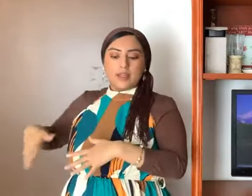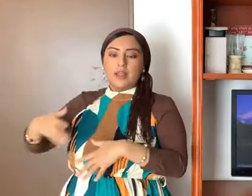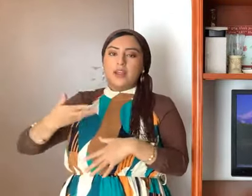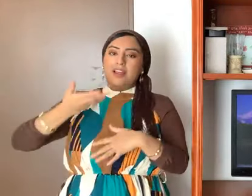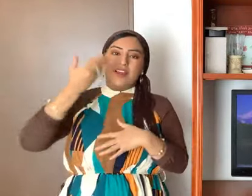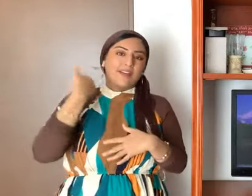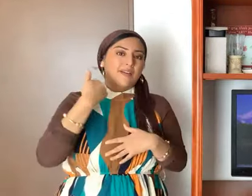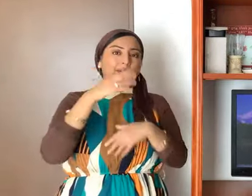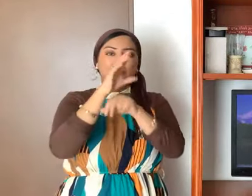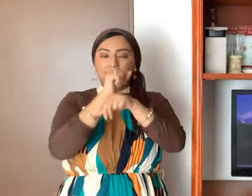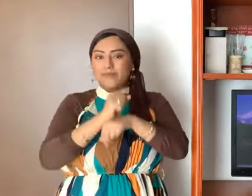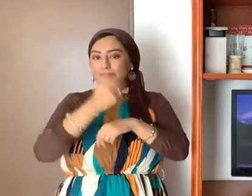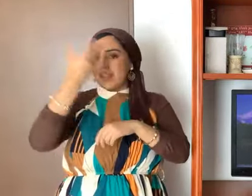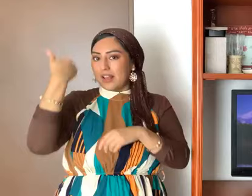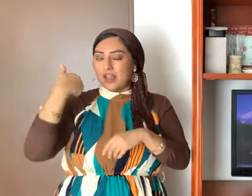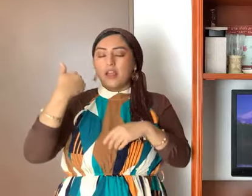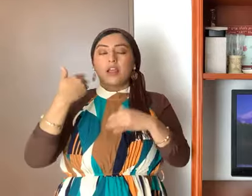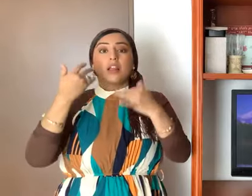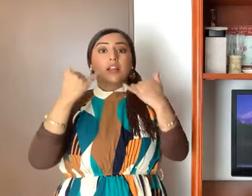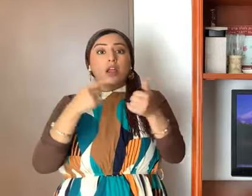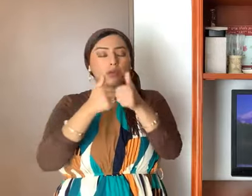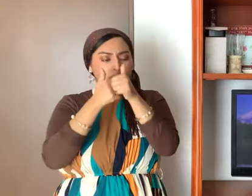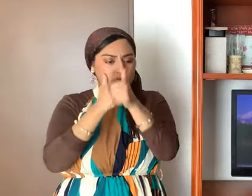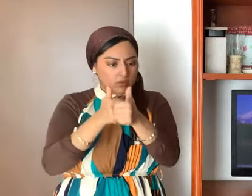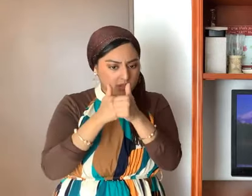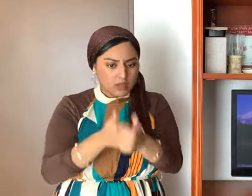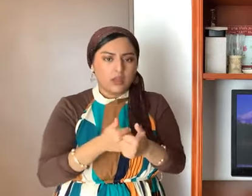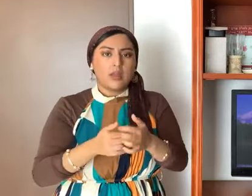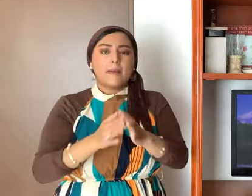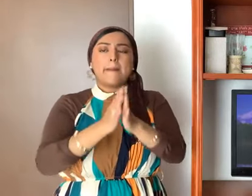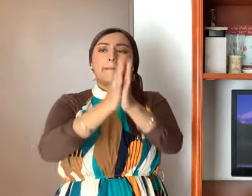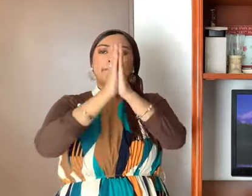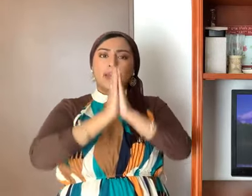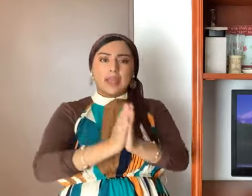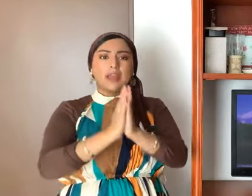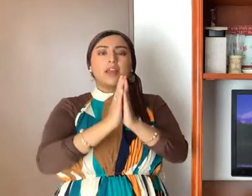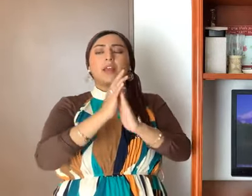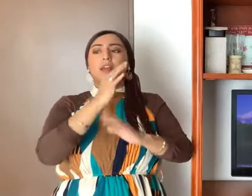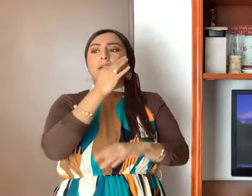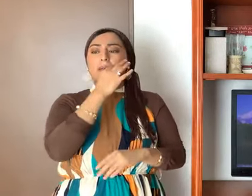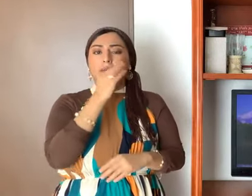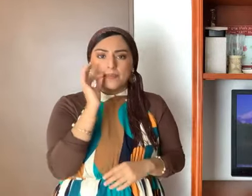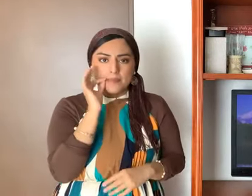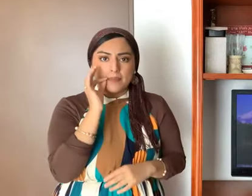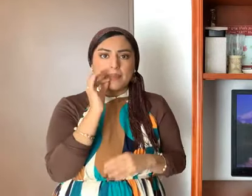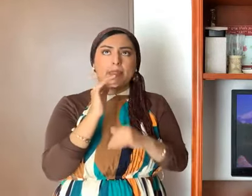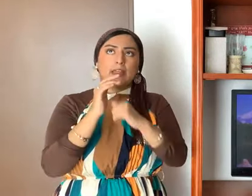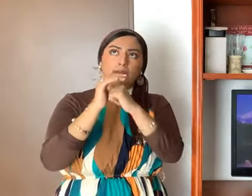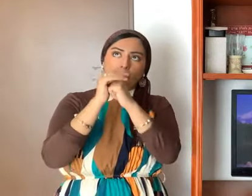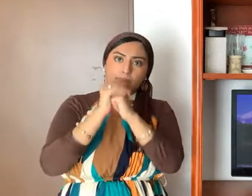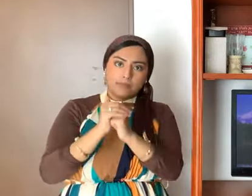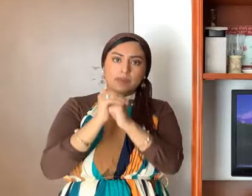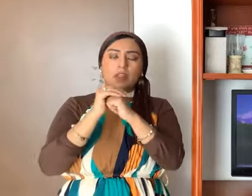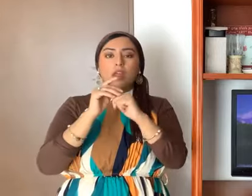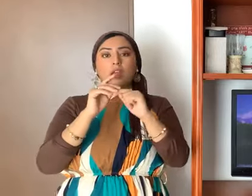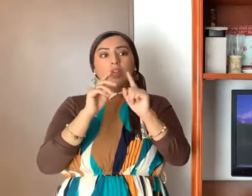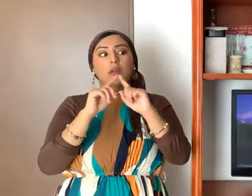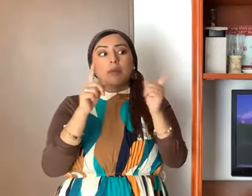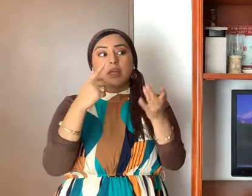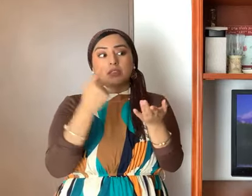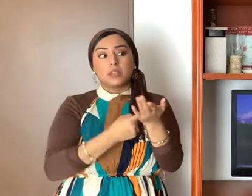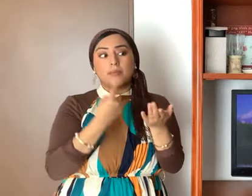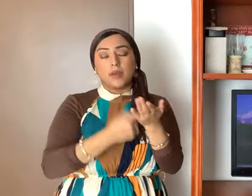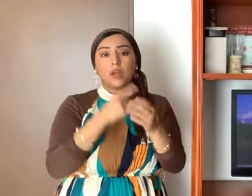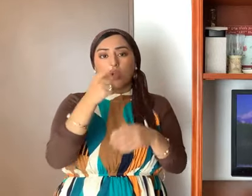costumbres que tenías antes, te esfuerzas, oras, ayunas, clamas, pero a veces te